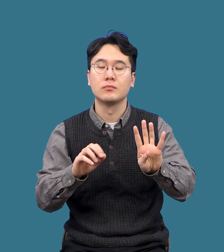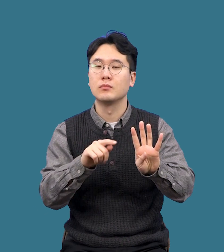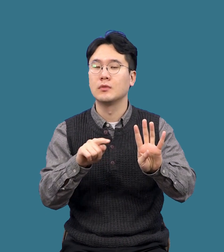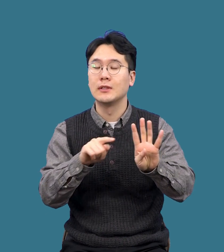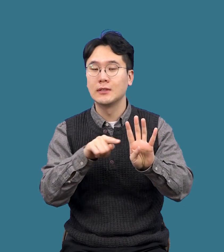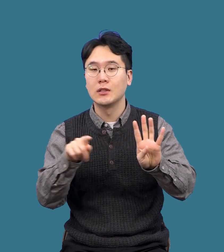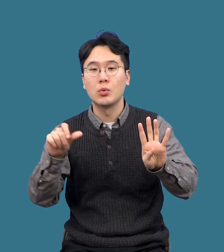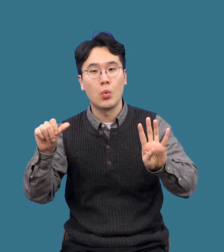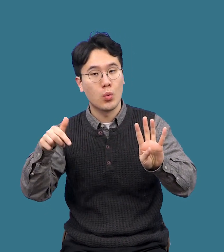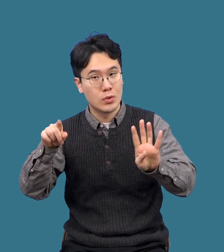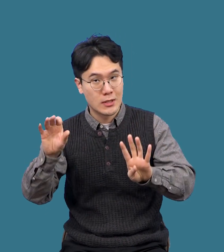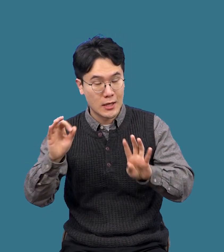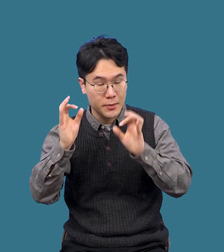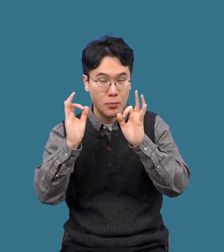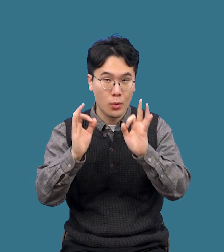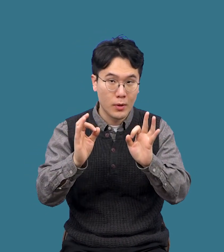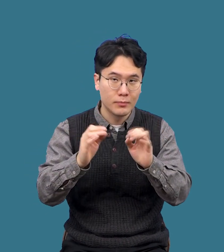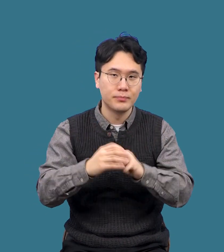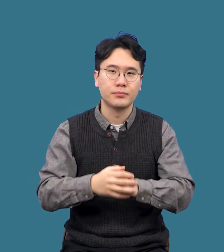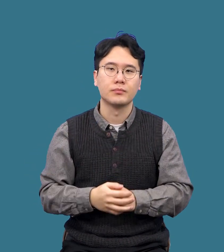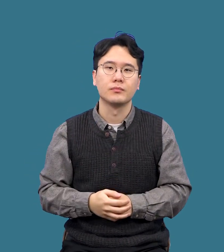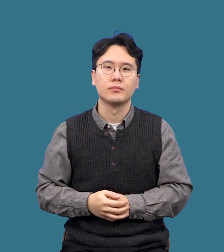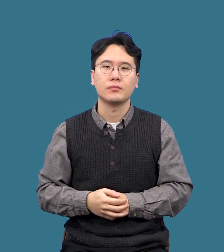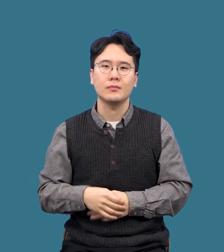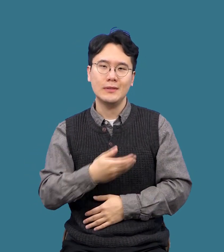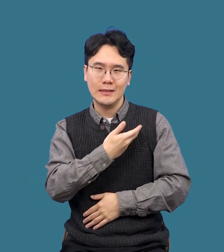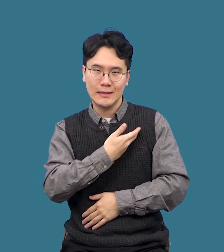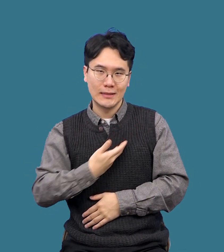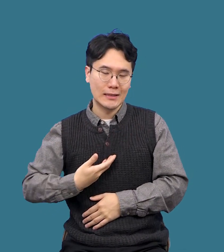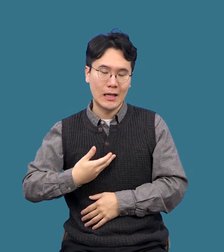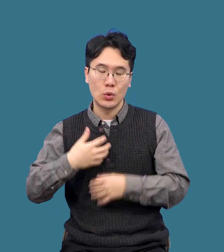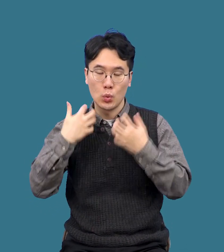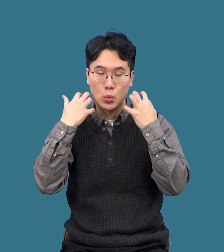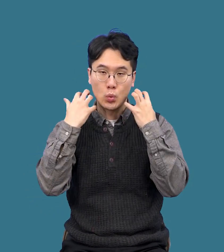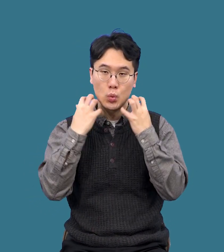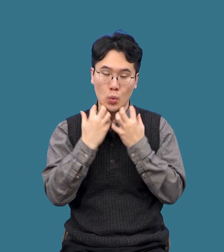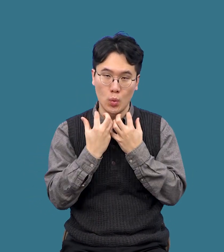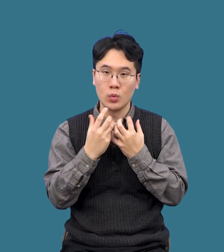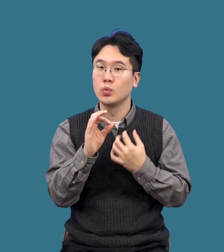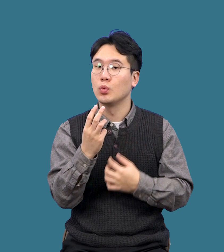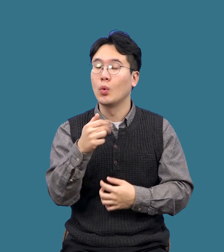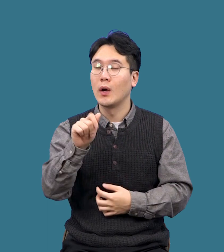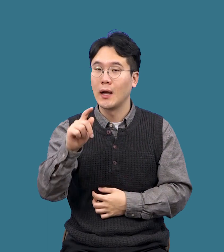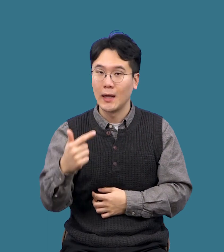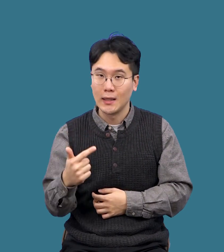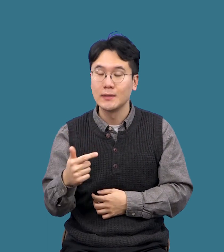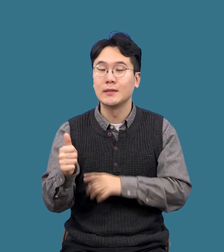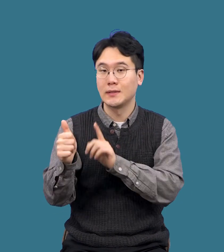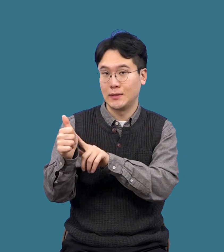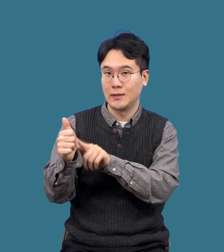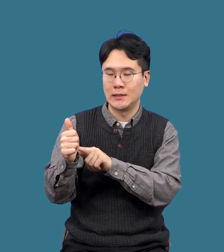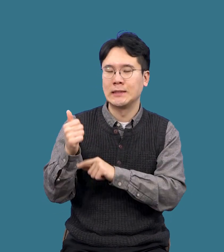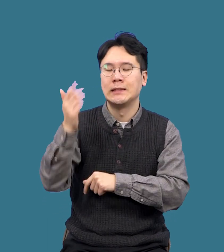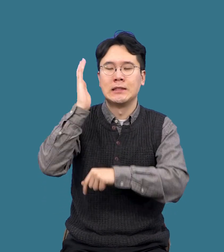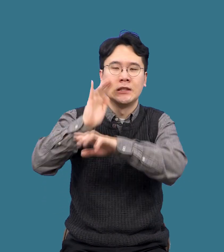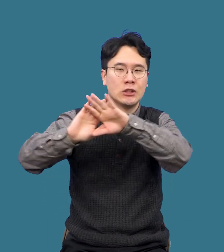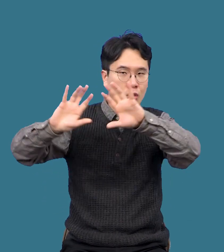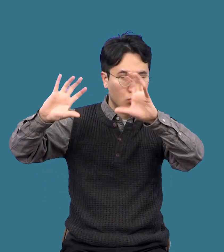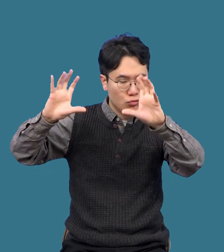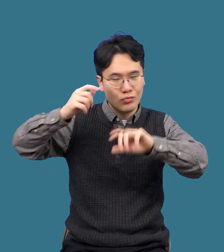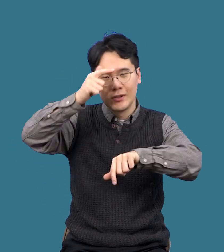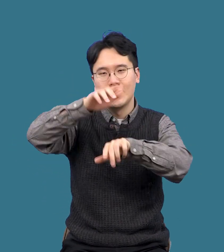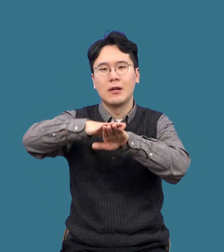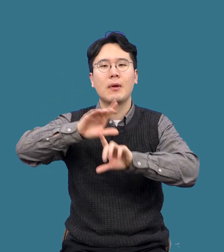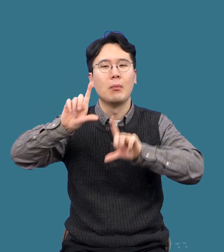요한이 천국의 커튼을 살짝 열고 천국에서 드려지는 예배의 정경을 우리에게 보여주고 있습니다.